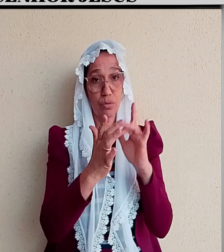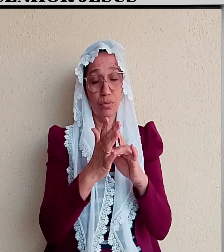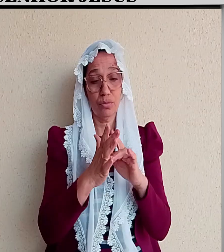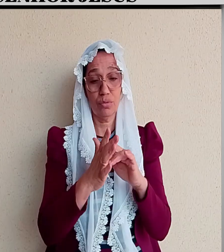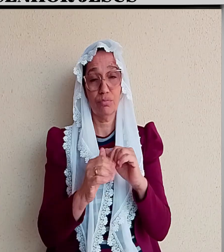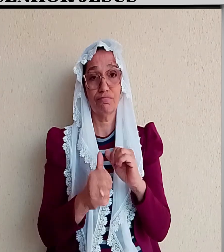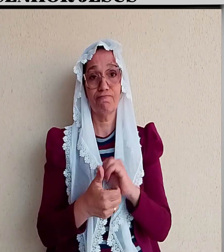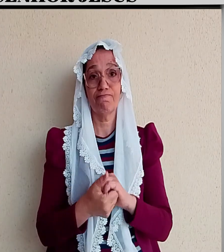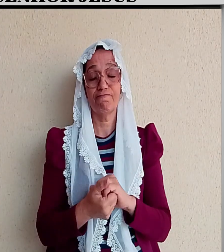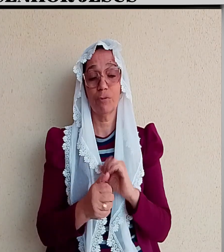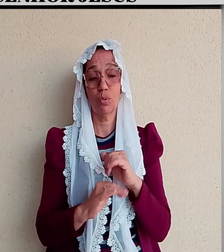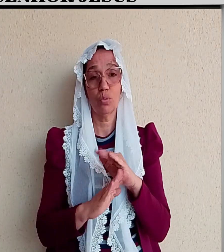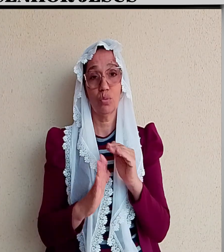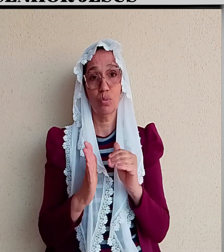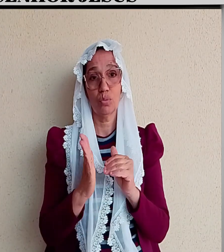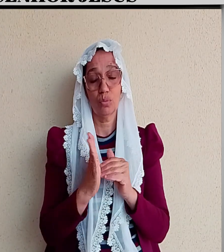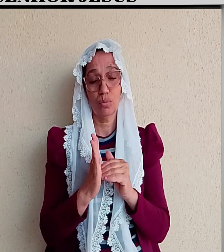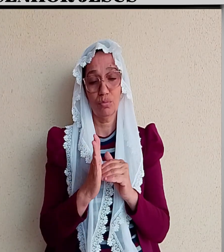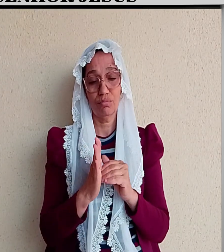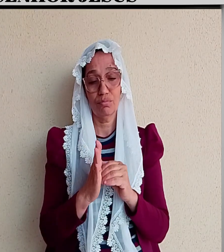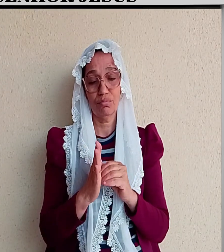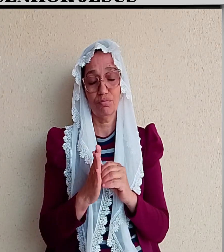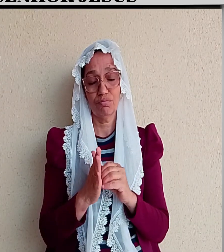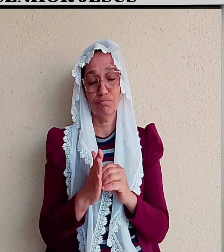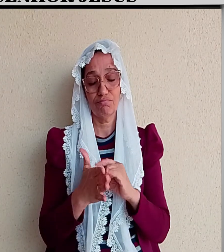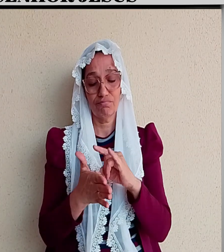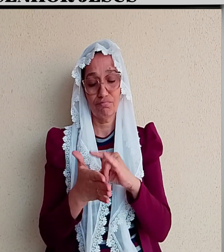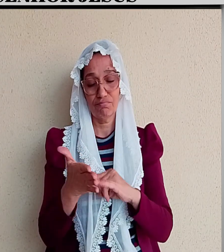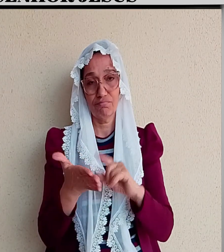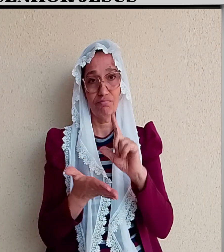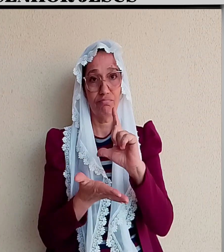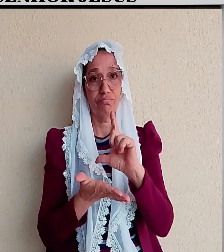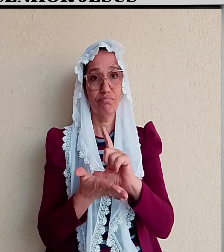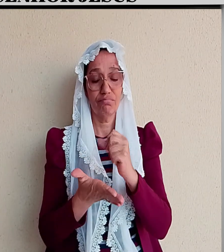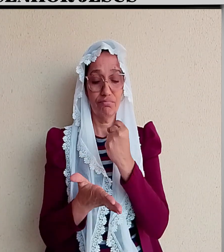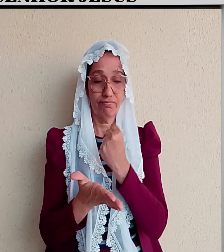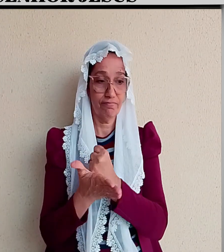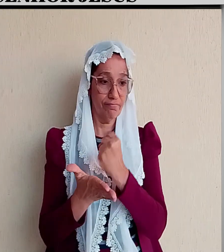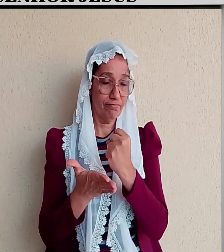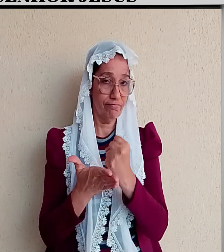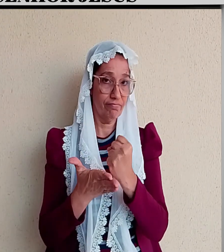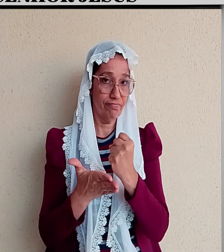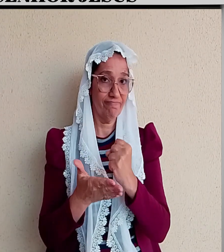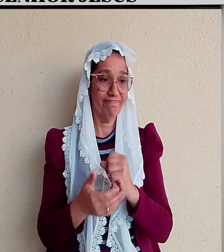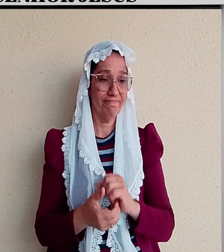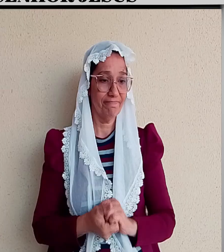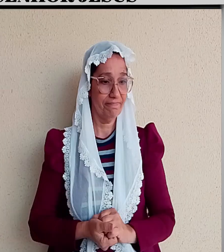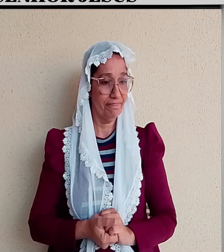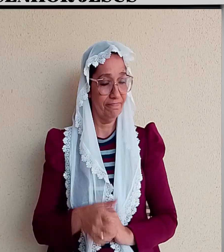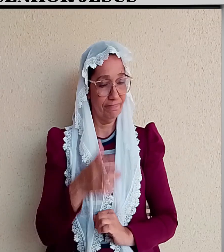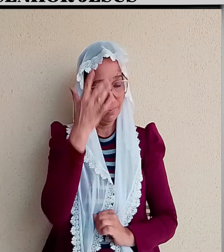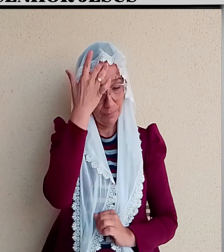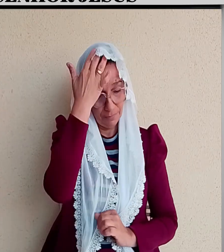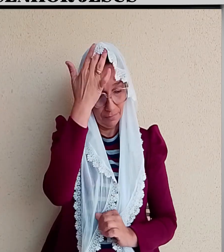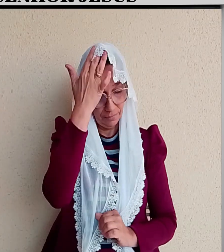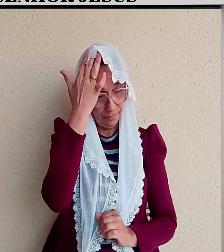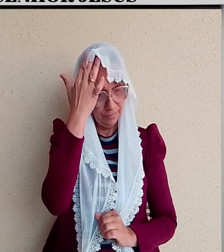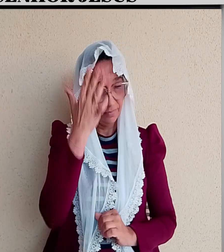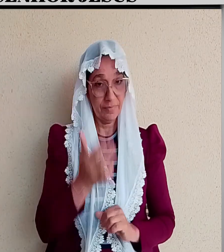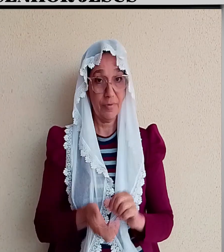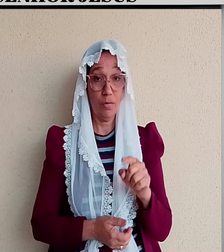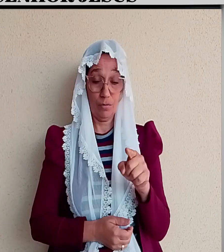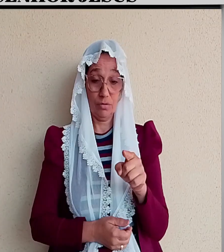Jesus. Sabe o que o Senhor vem te dizer? Você está no hospital do Pai, não se bate. Glória a Jesus. Aleluia, você está sendo tratado pelo